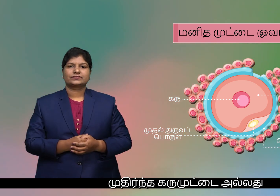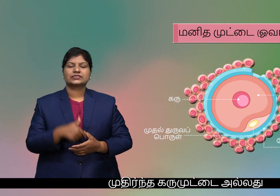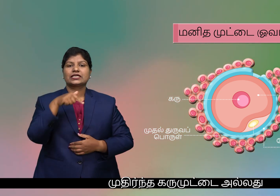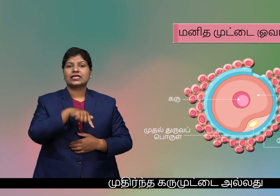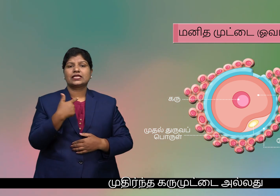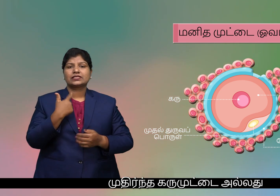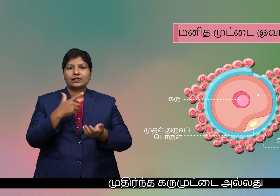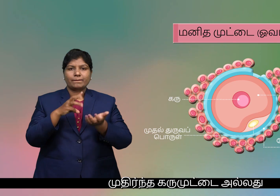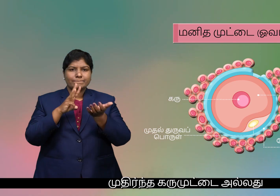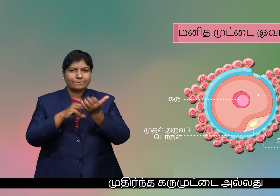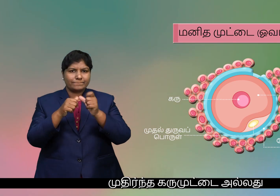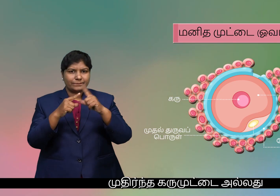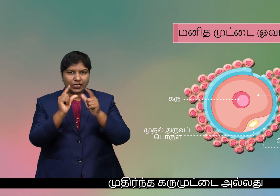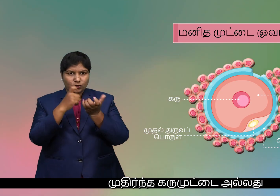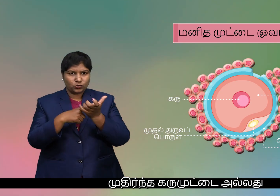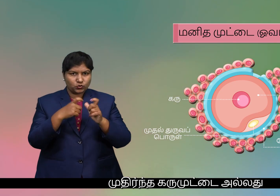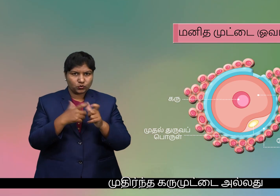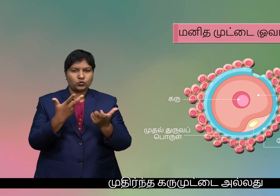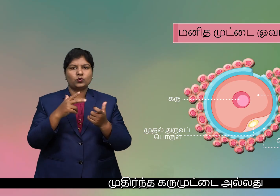முதிர்ந்த கருமுட்டை அல்லது